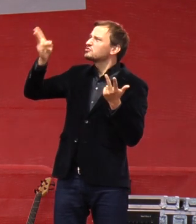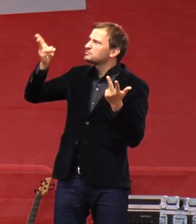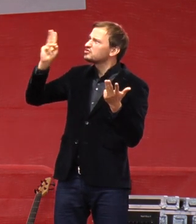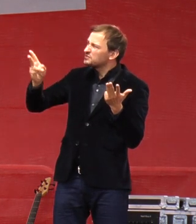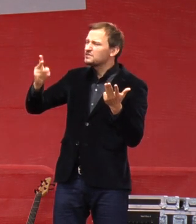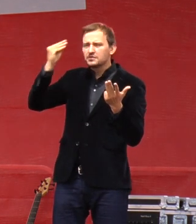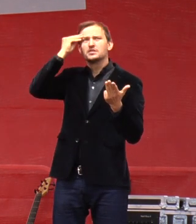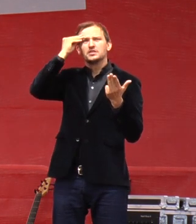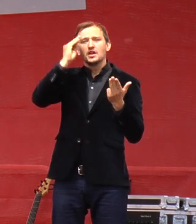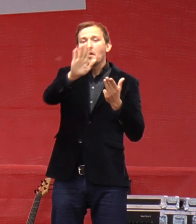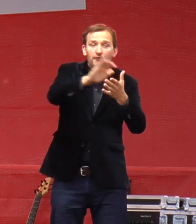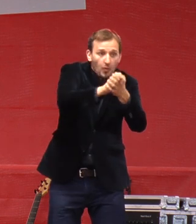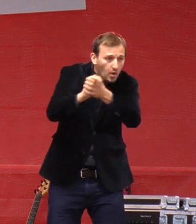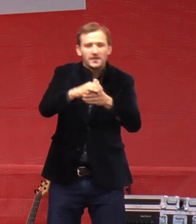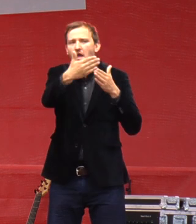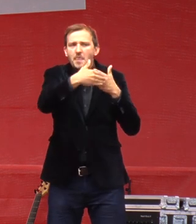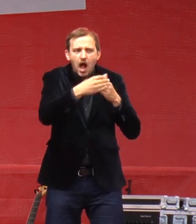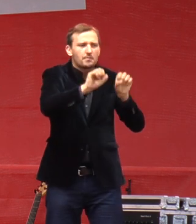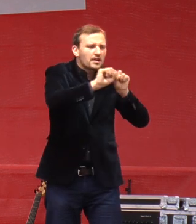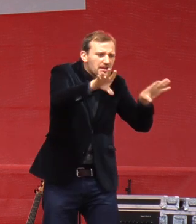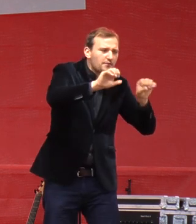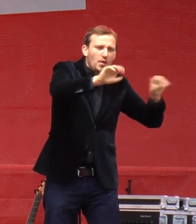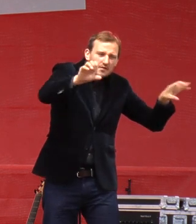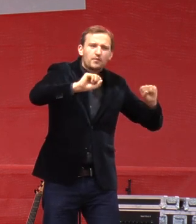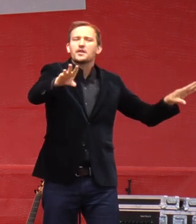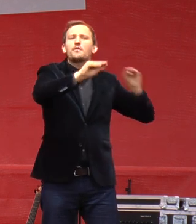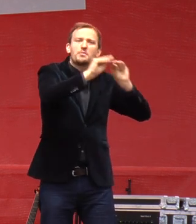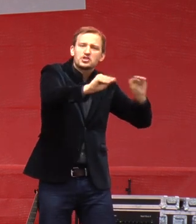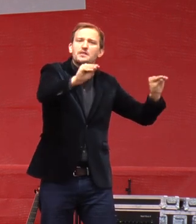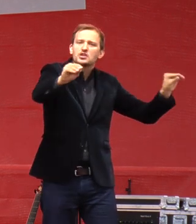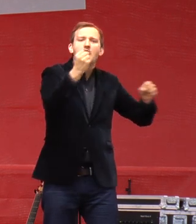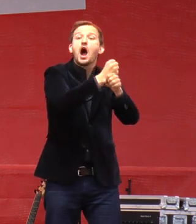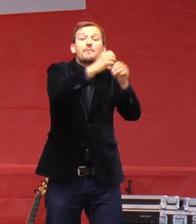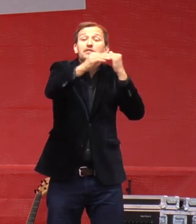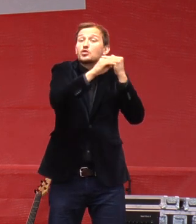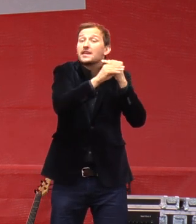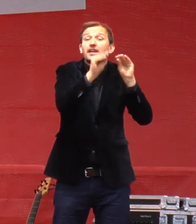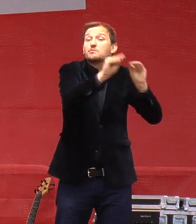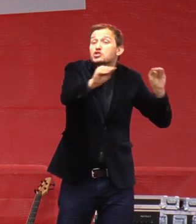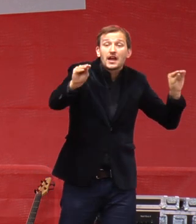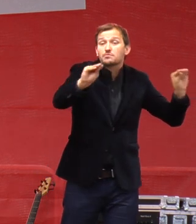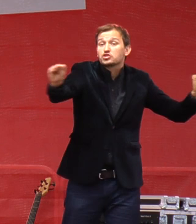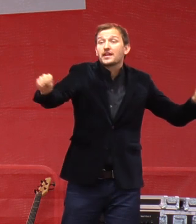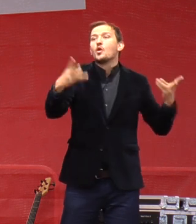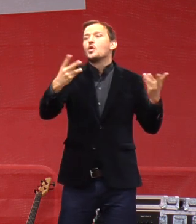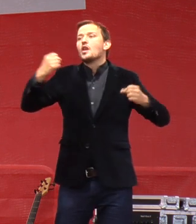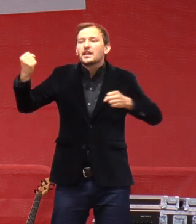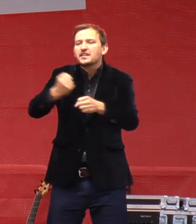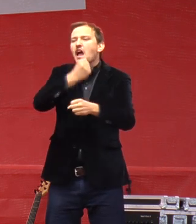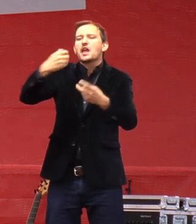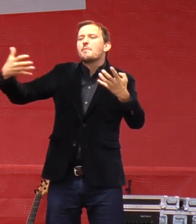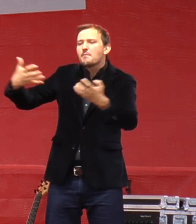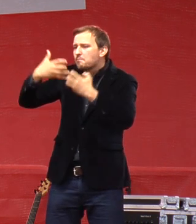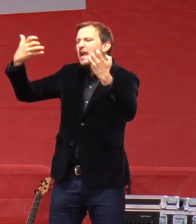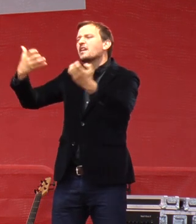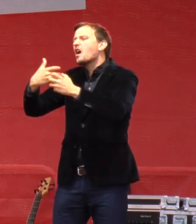tragen Sie die weiter, reden Sie mit Ihren Nachbarn, Arbeitskollegen und wem auch immer Sie ins Gespräch kommen. Vielleicht gehen Sie einfach nochmal in eine Kneipe, in einen Bäcker, um mit